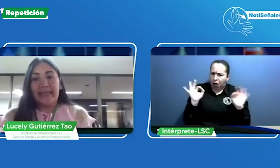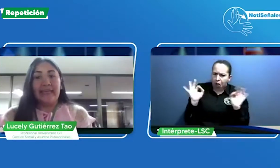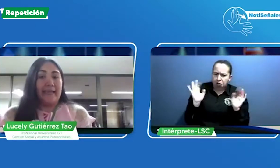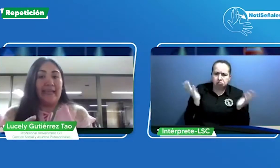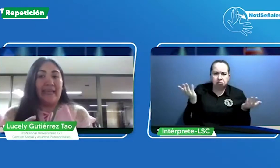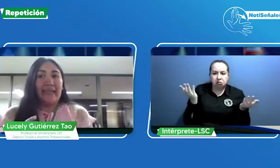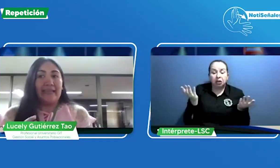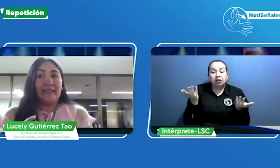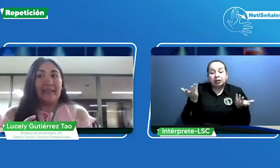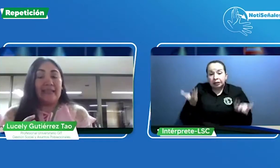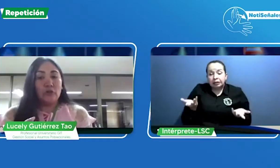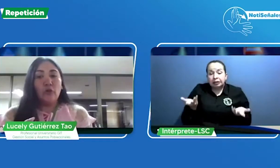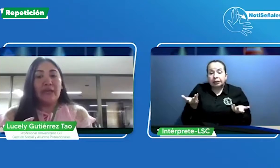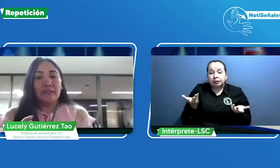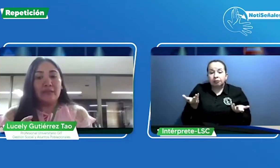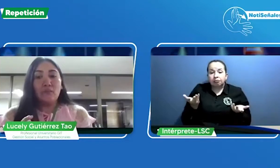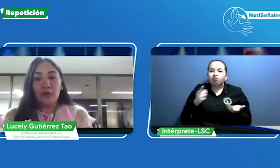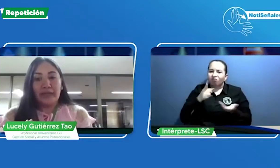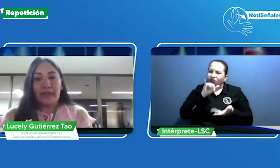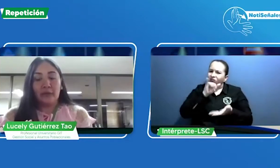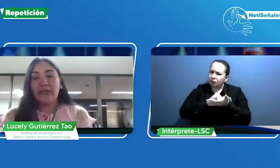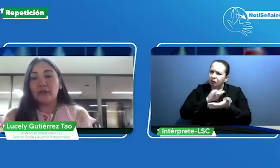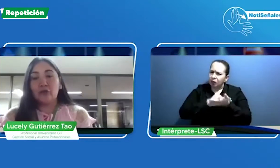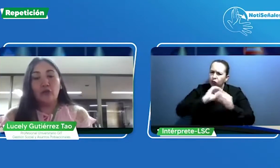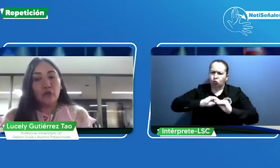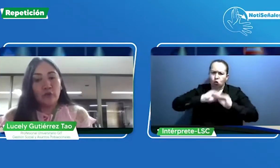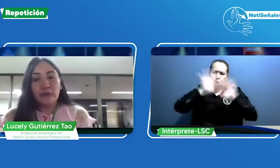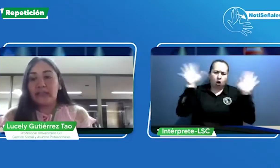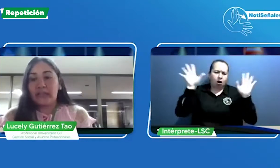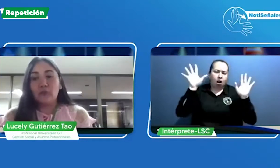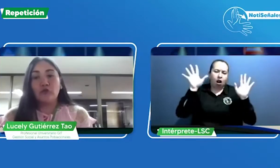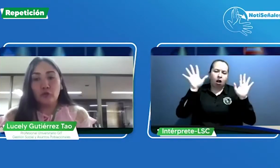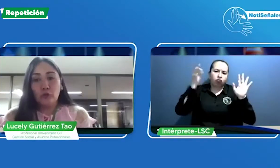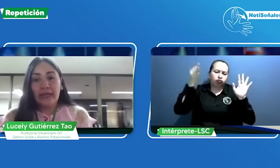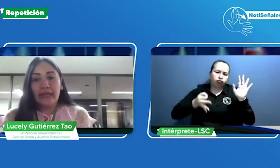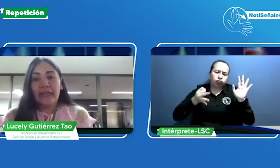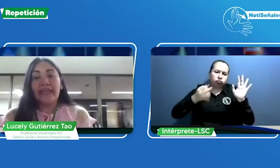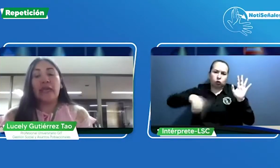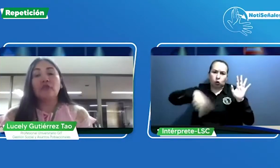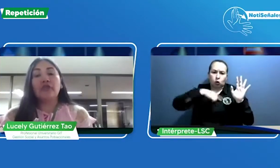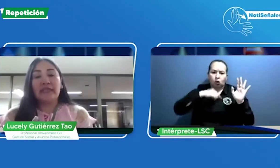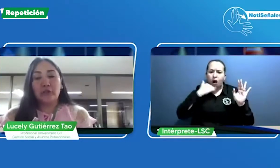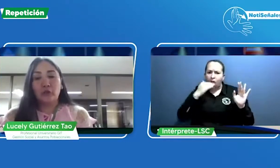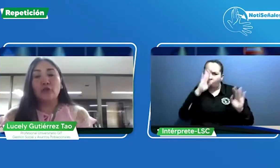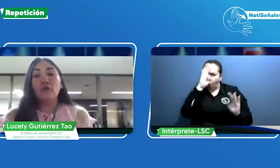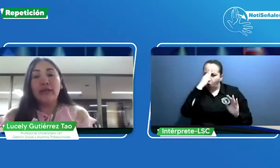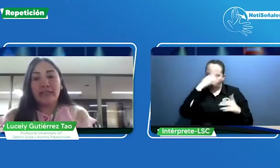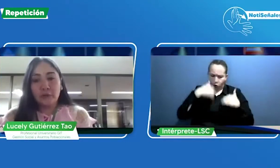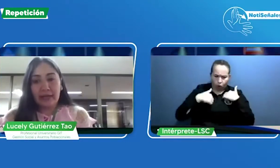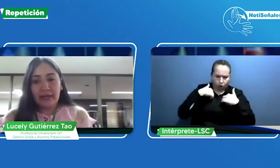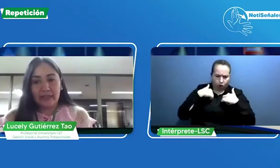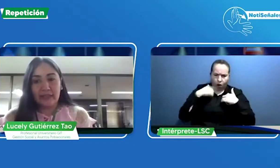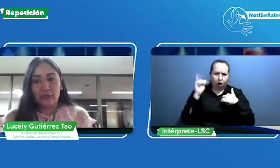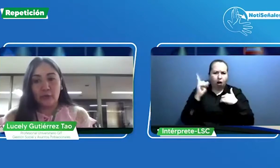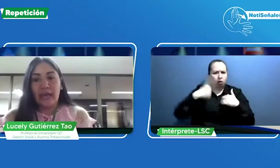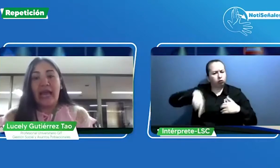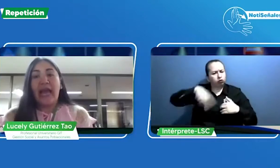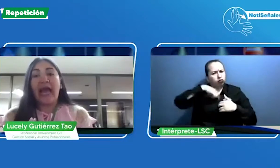eso es muy claro. En eso no tenemos duda que hemos hecho nuestro